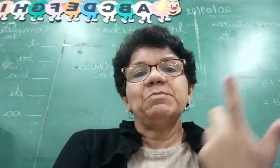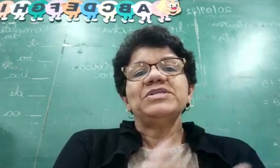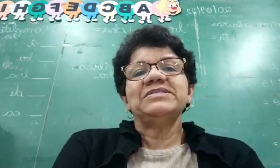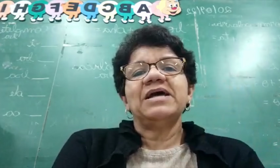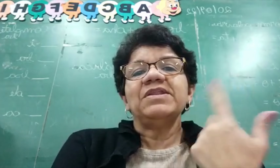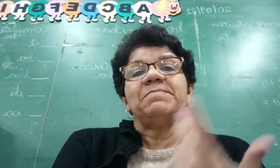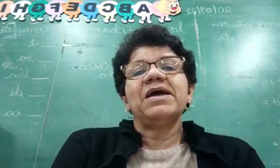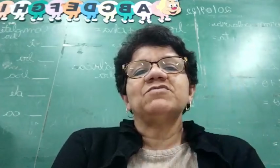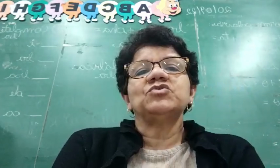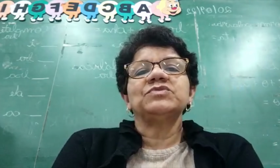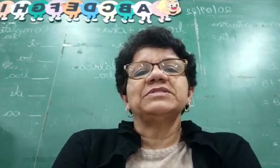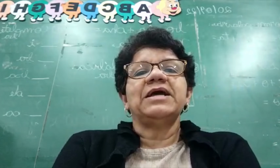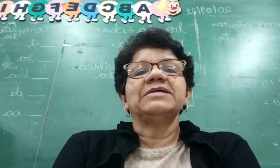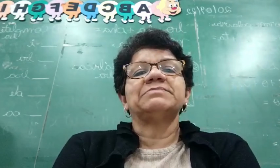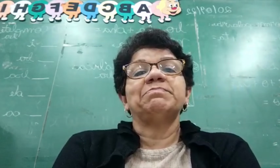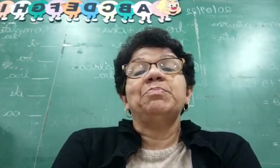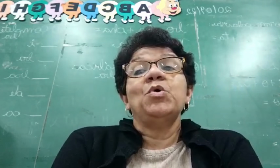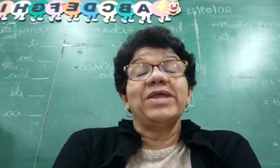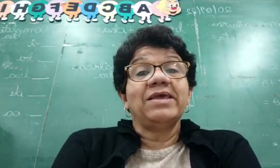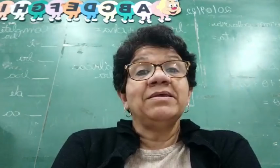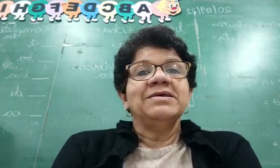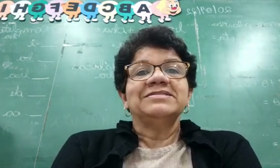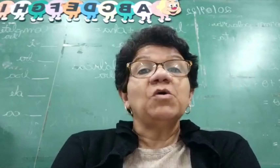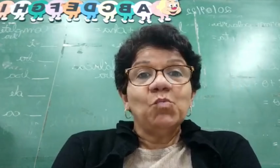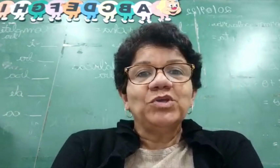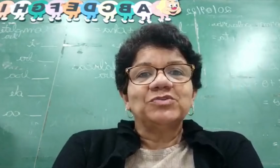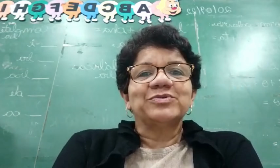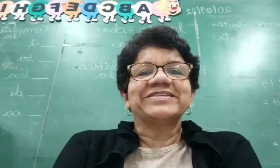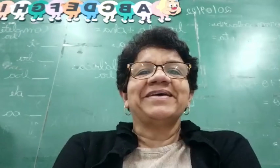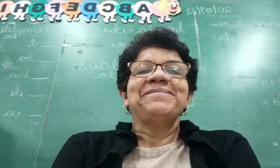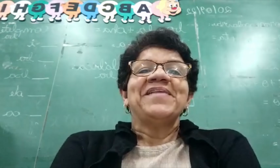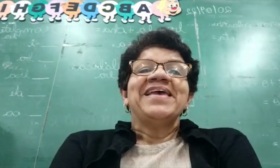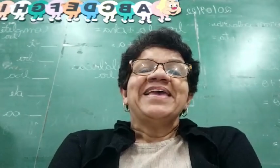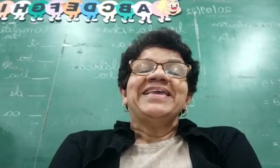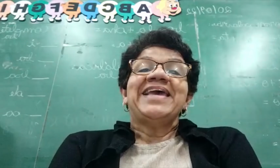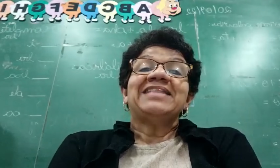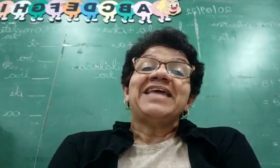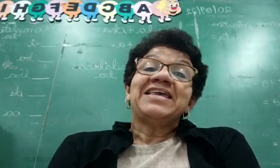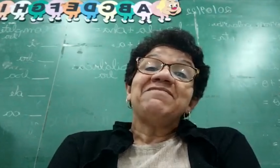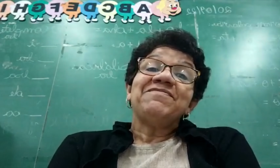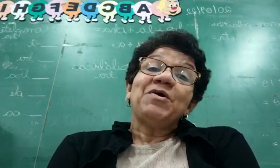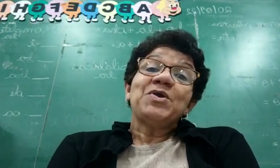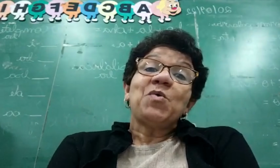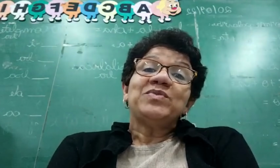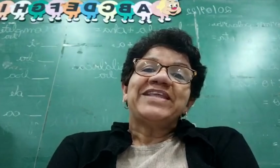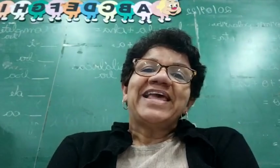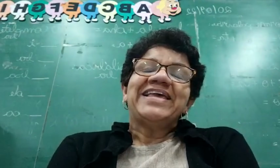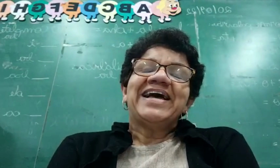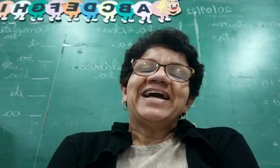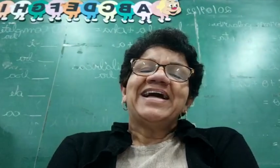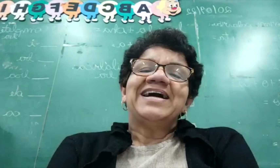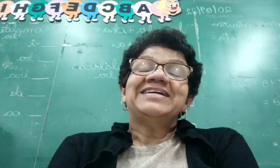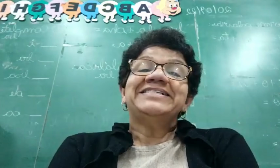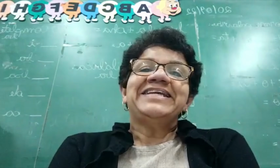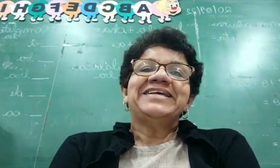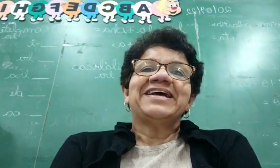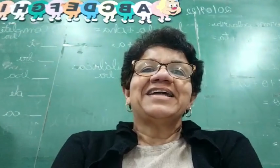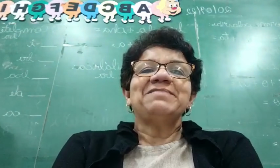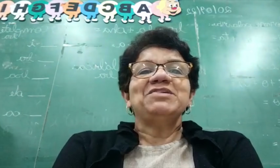memorizava, lembrava de alguns sinais. Porém, são muitos, né? E até que eu encontrei a Aninha na Academia